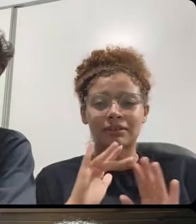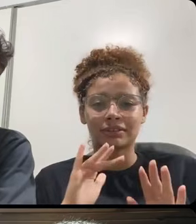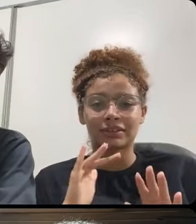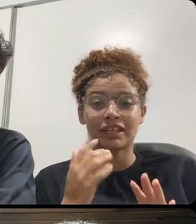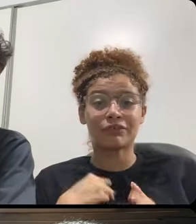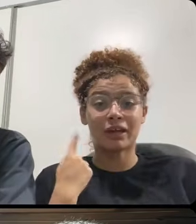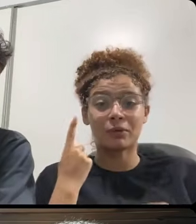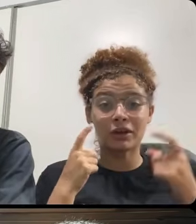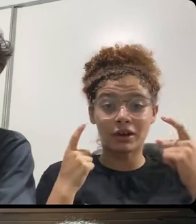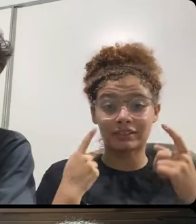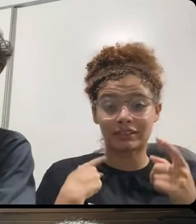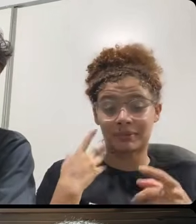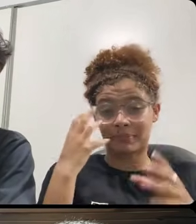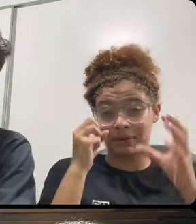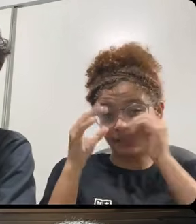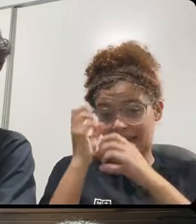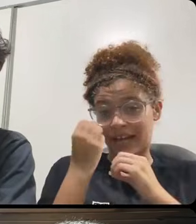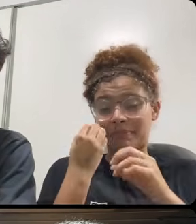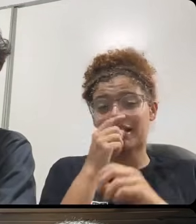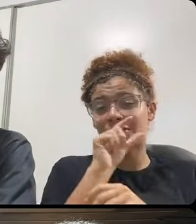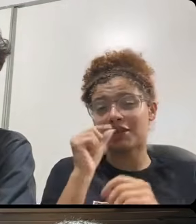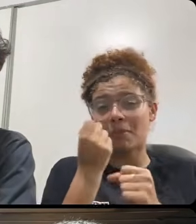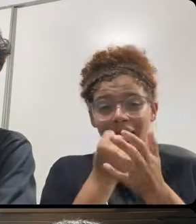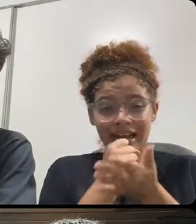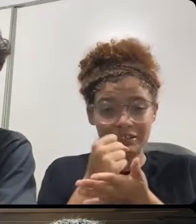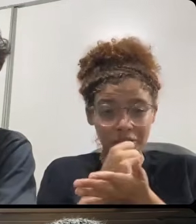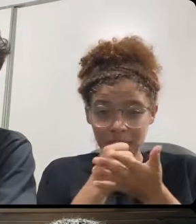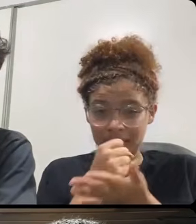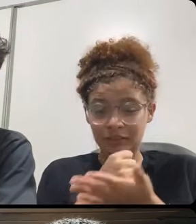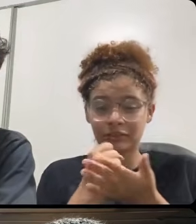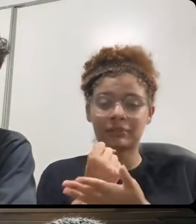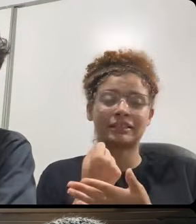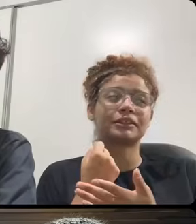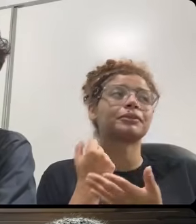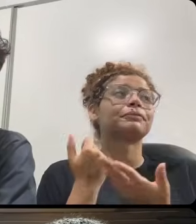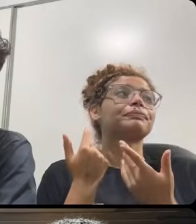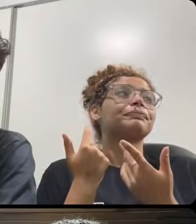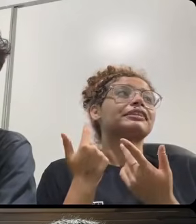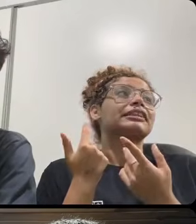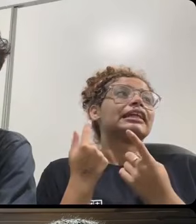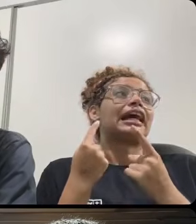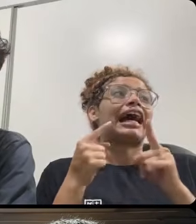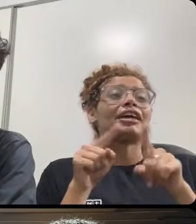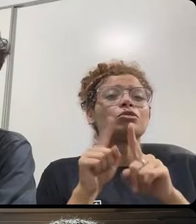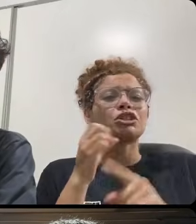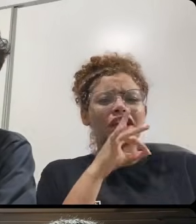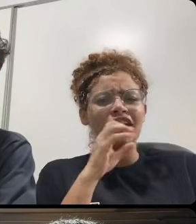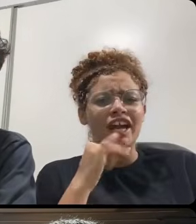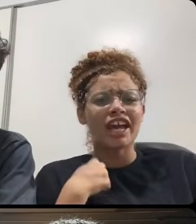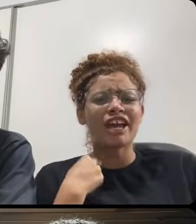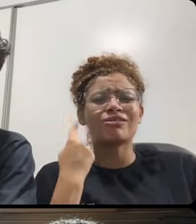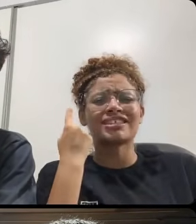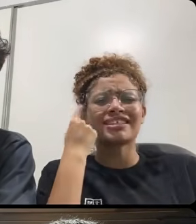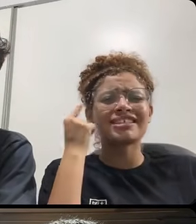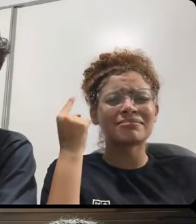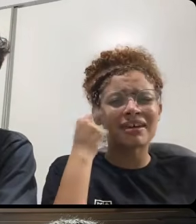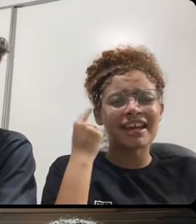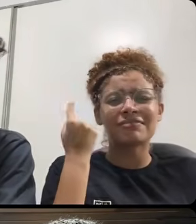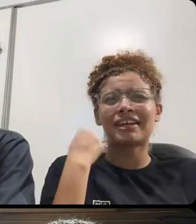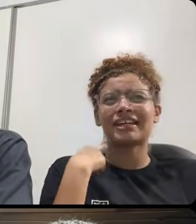não tinha amigos. E eu fiquei curiosa para aprender. Aprendi o básico do básico do básico. Aí um dia